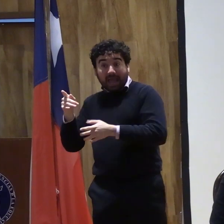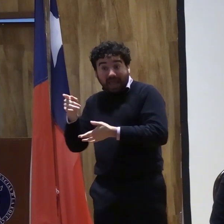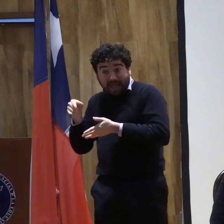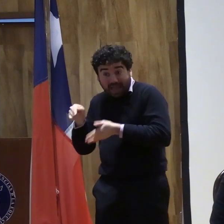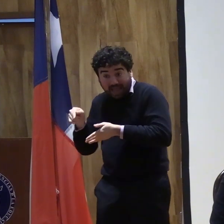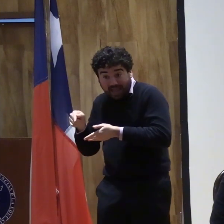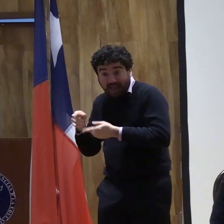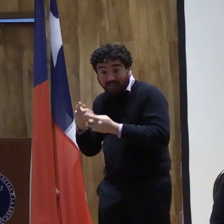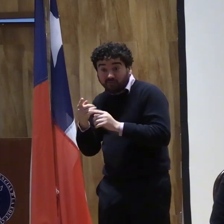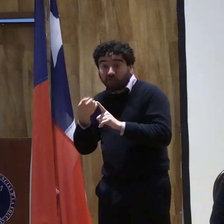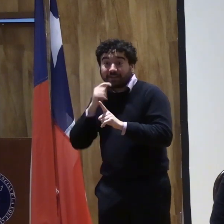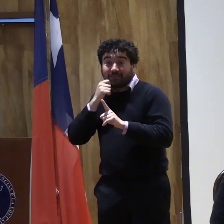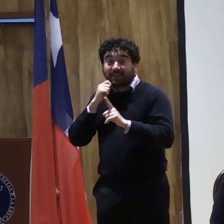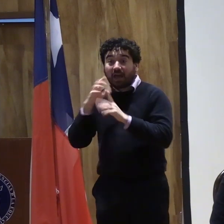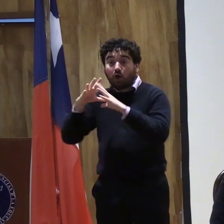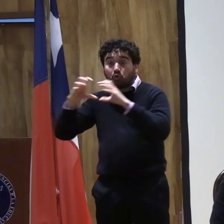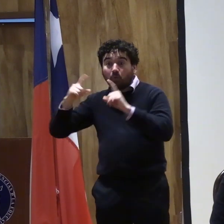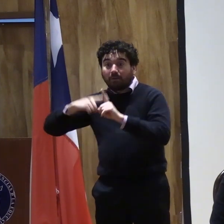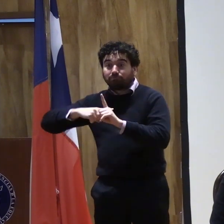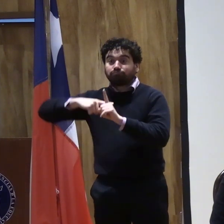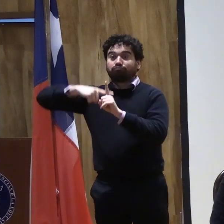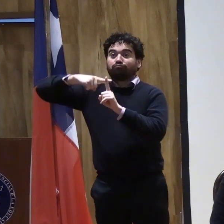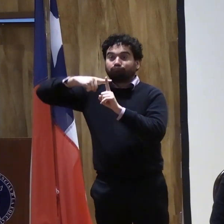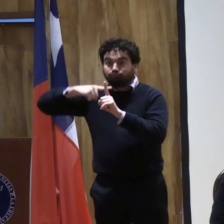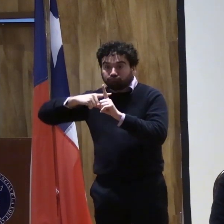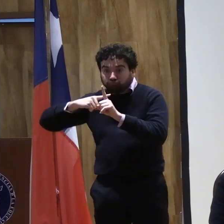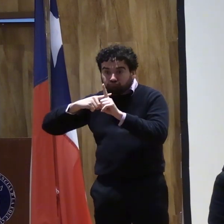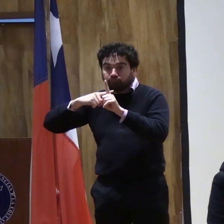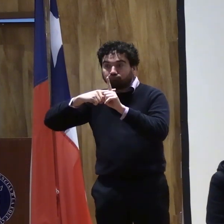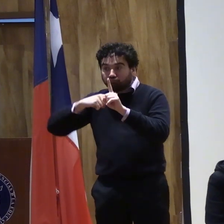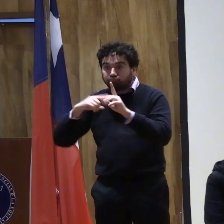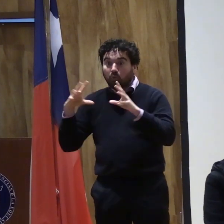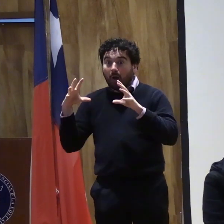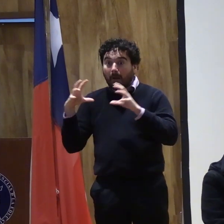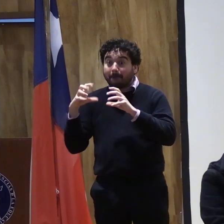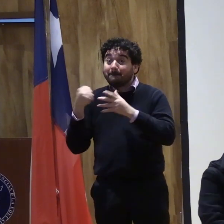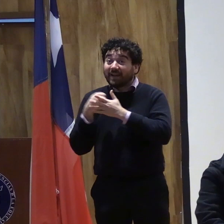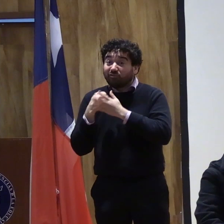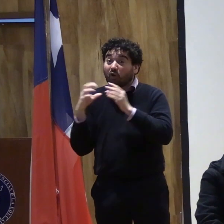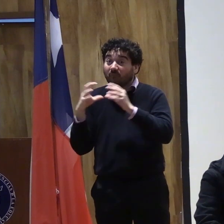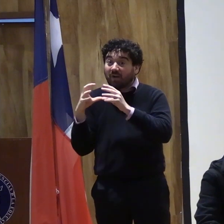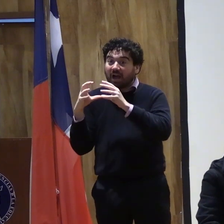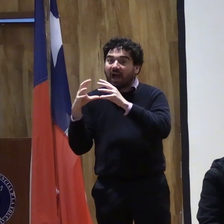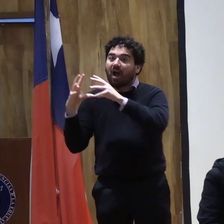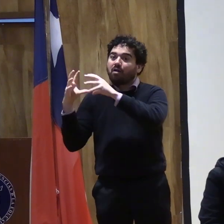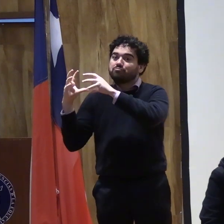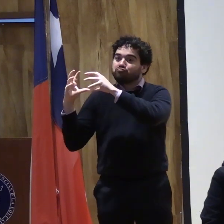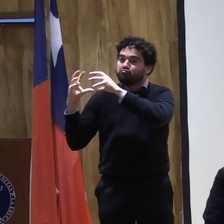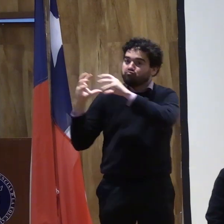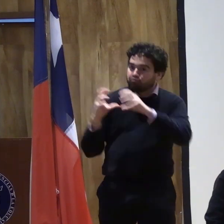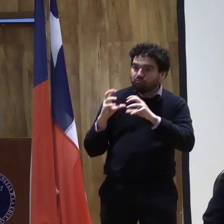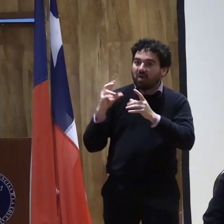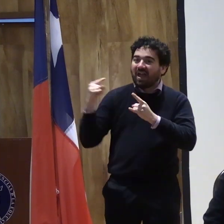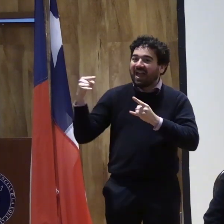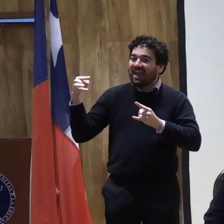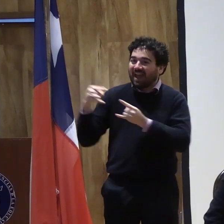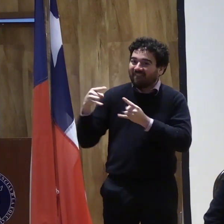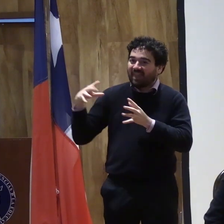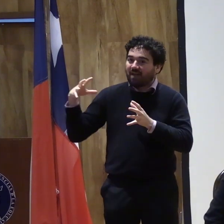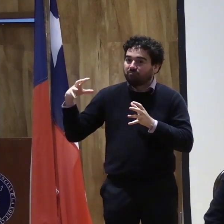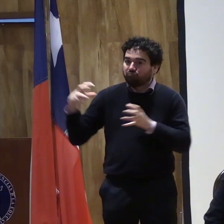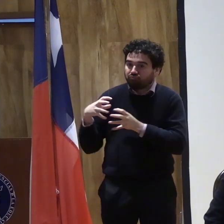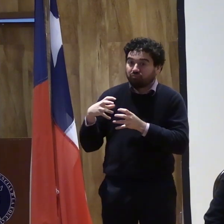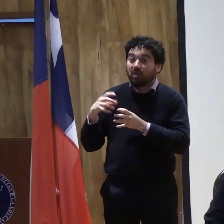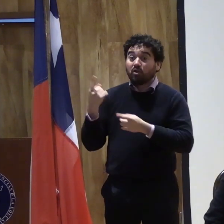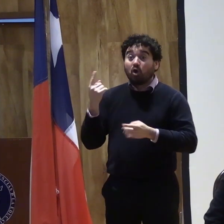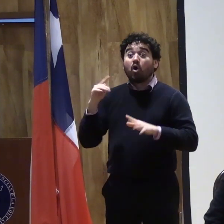nube. Y ahí la presión es suficientemente baja para que gane la gravedad. Y bueno, hace 4.600 millones